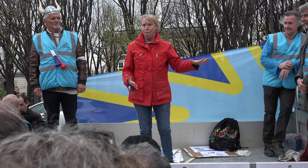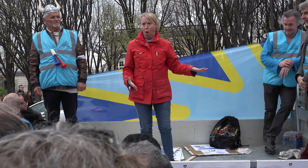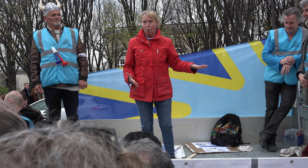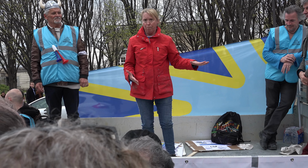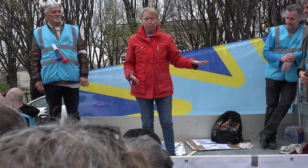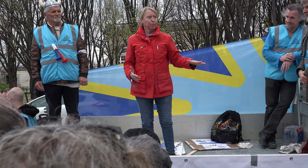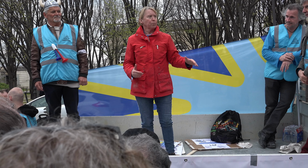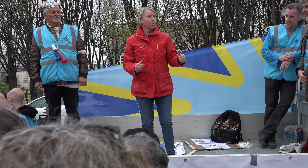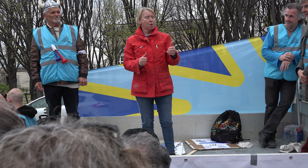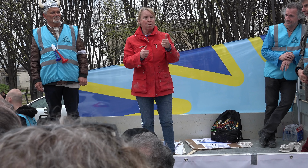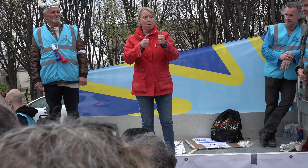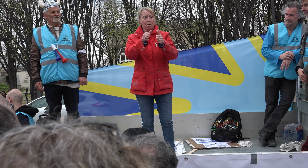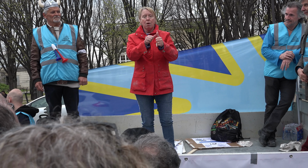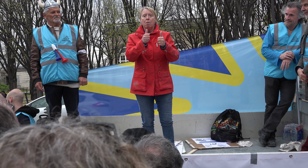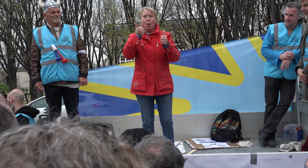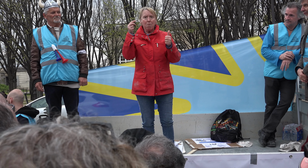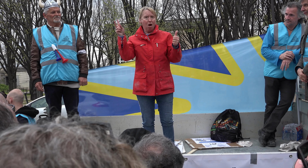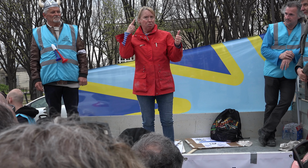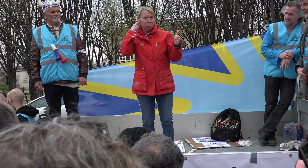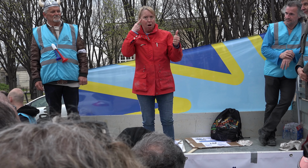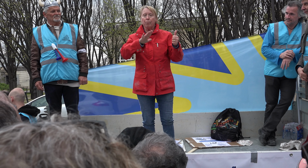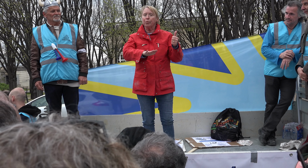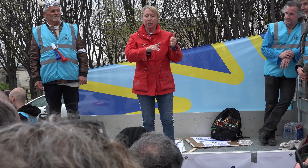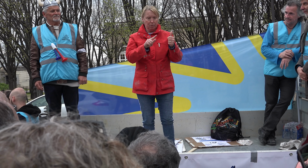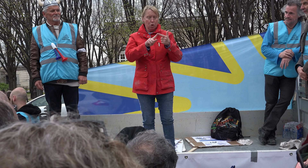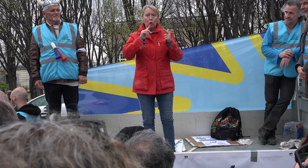Je suis maman d'une jeune femme sourde, j'ai 3 petits-enfants.